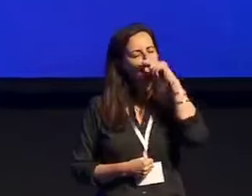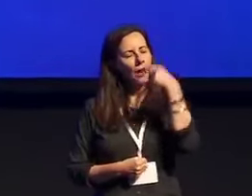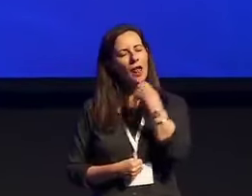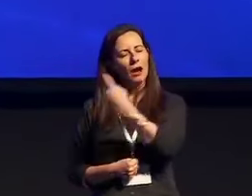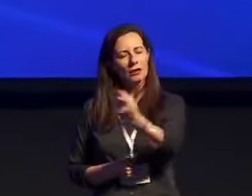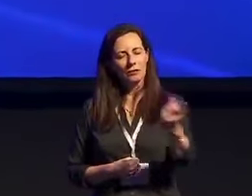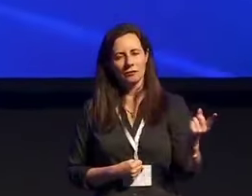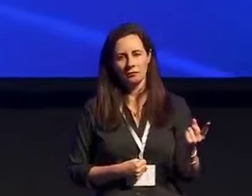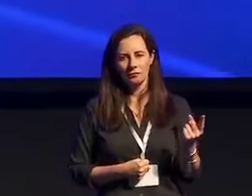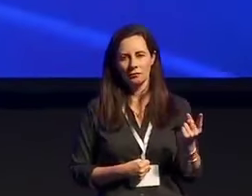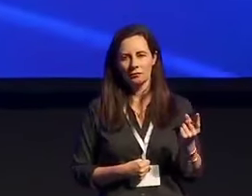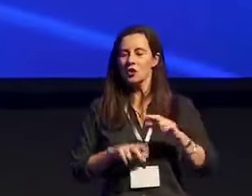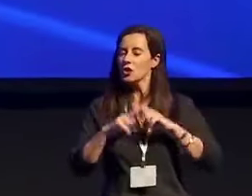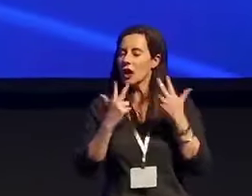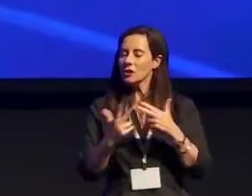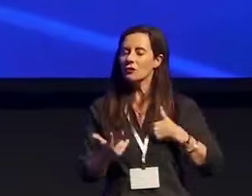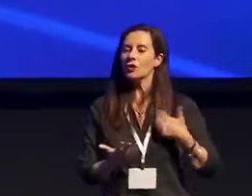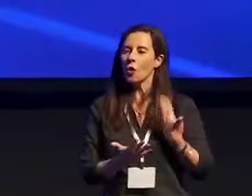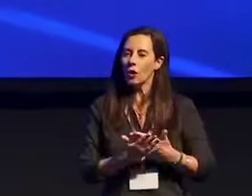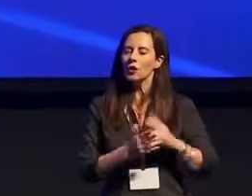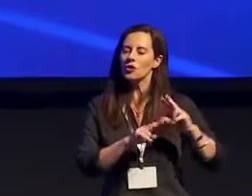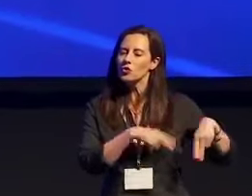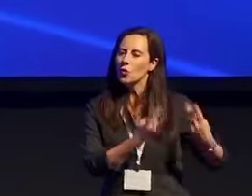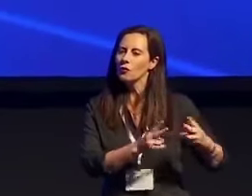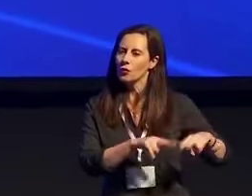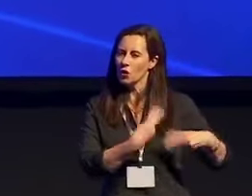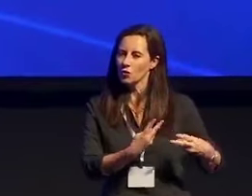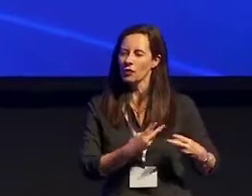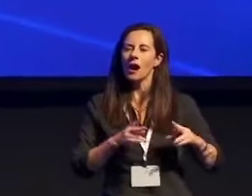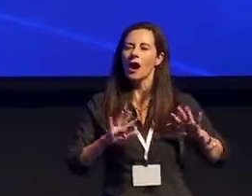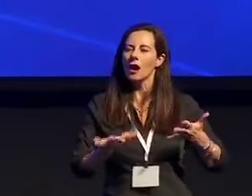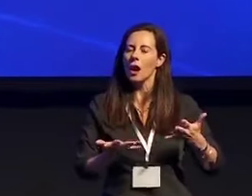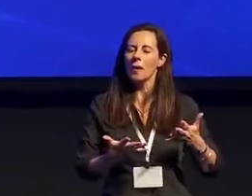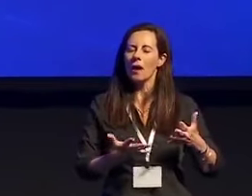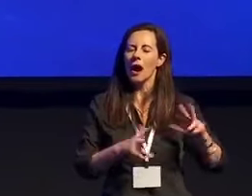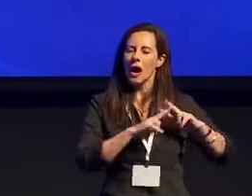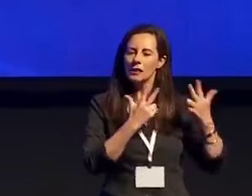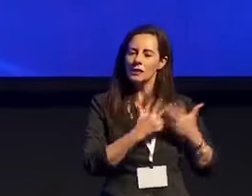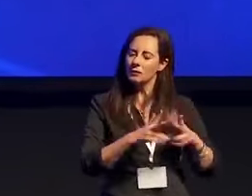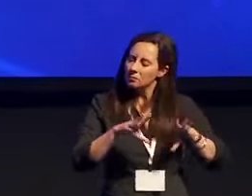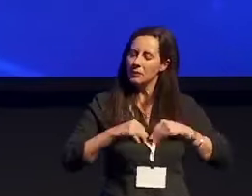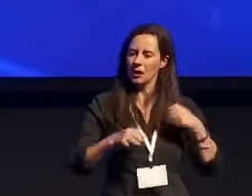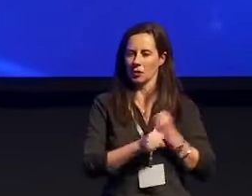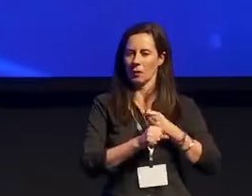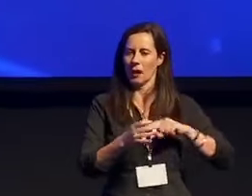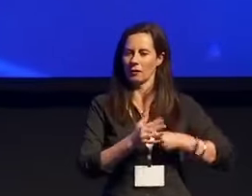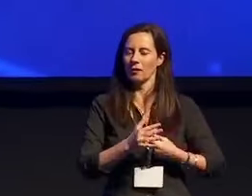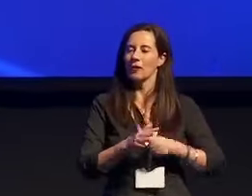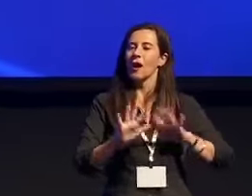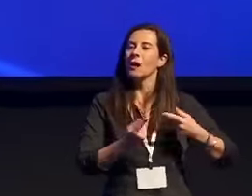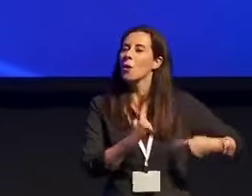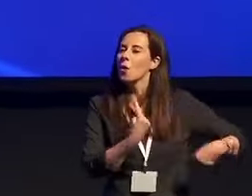לומר שהצוות שלי הוכיח שוב ושוב עד כמה כולו רתום למטרה, עד כמה כולנו רואים